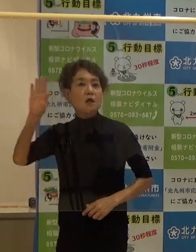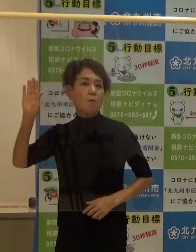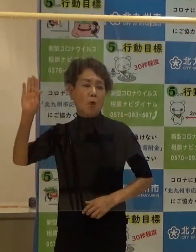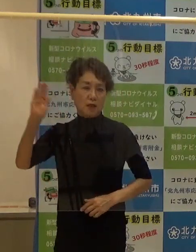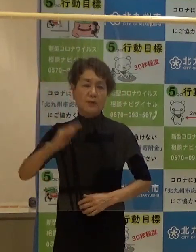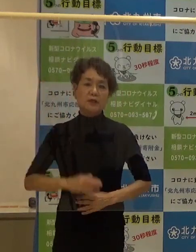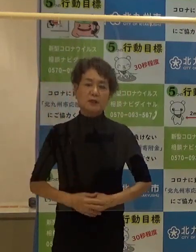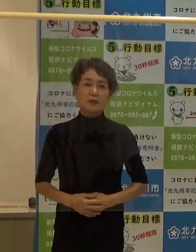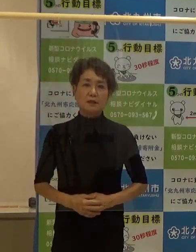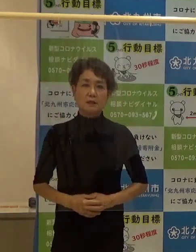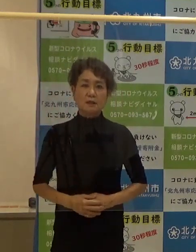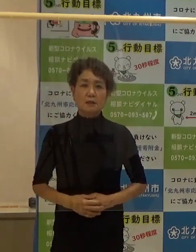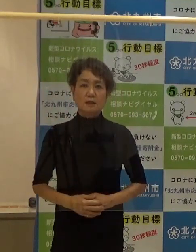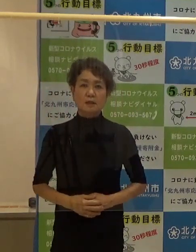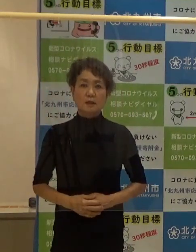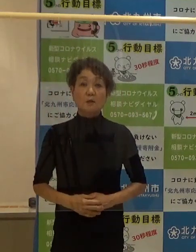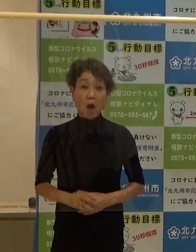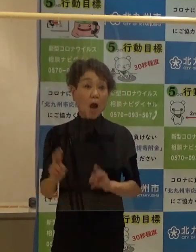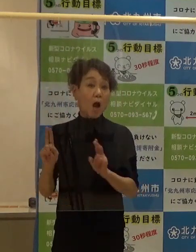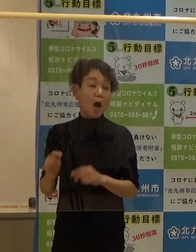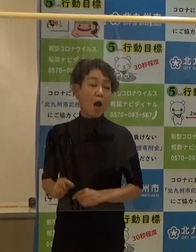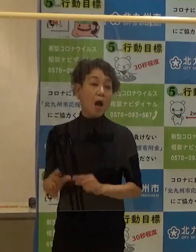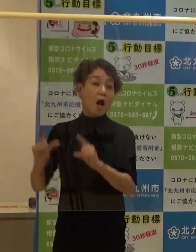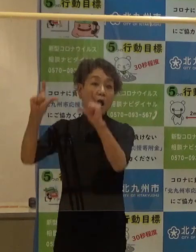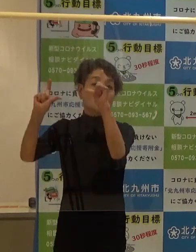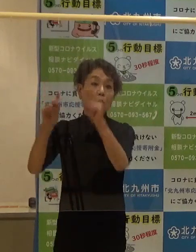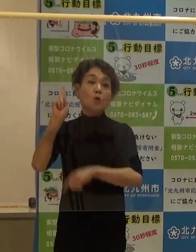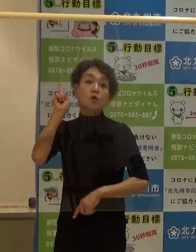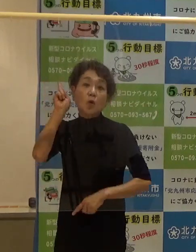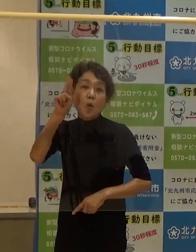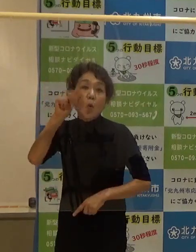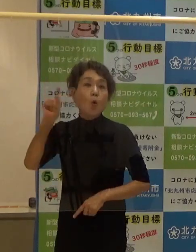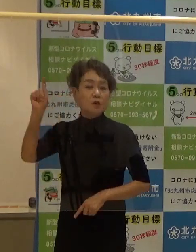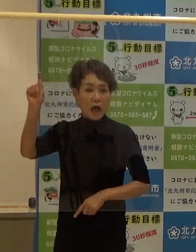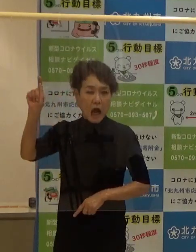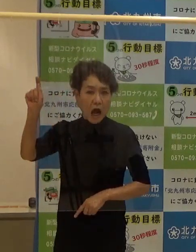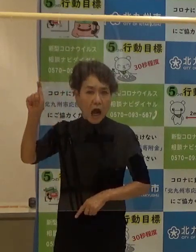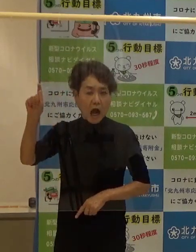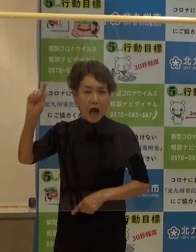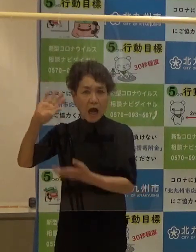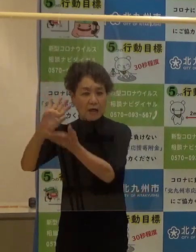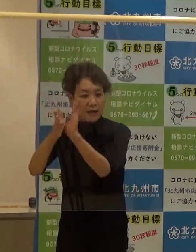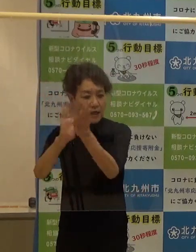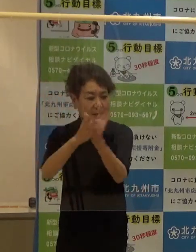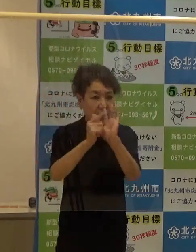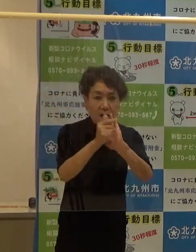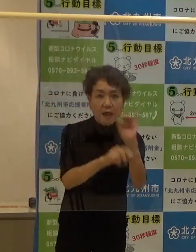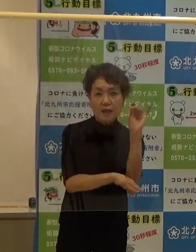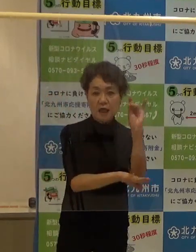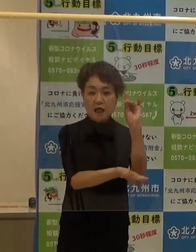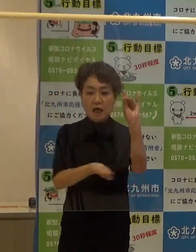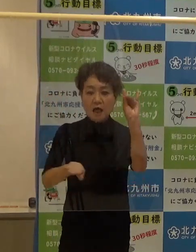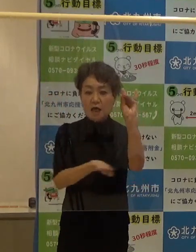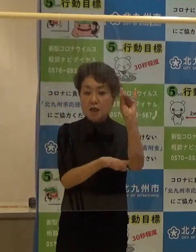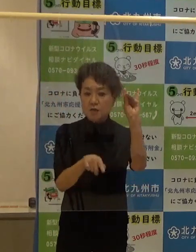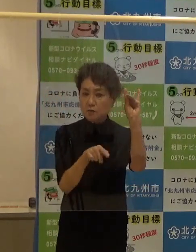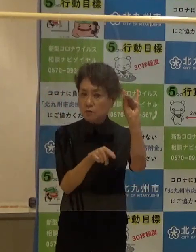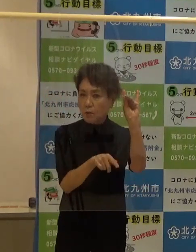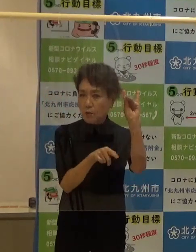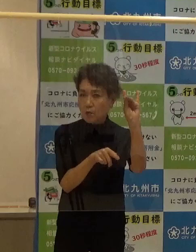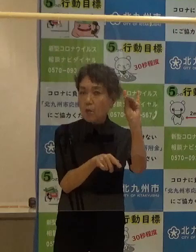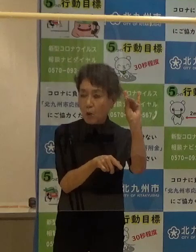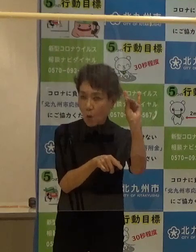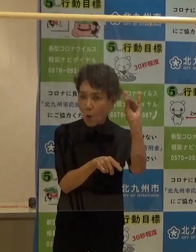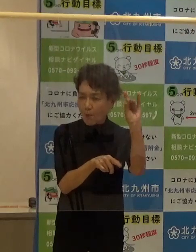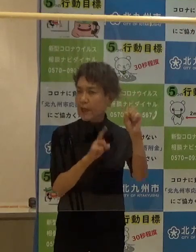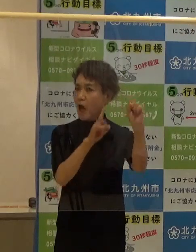ありますが、現に東京大阪をはじめ各県で、いわゆる基準というものを、あるいは